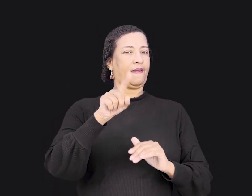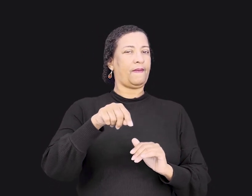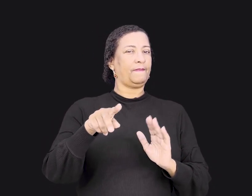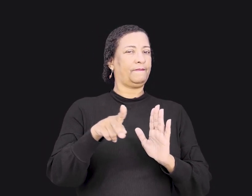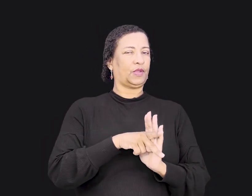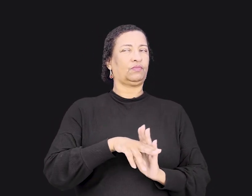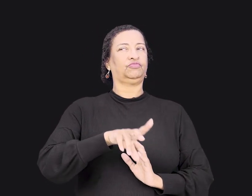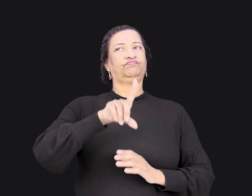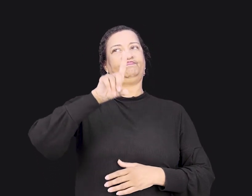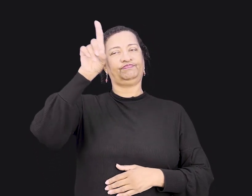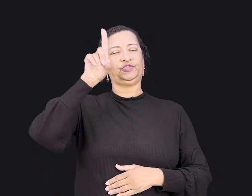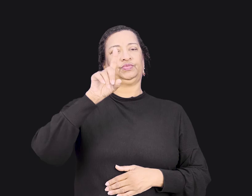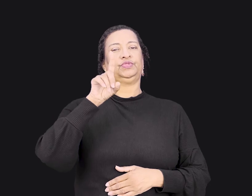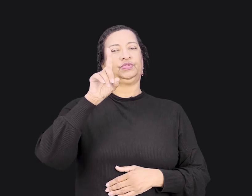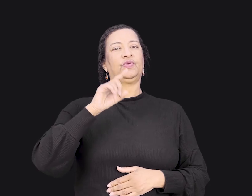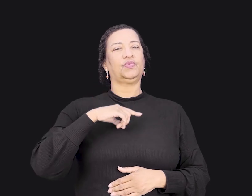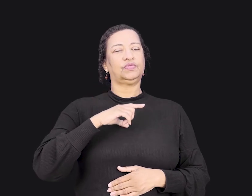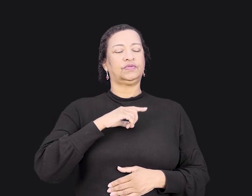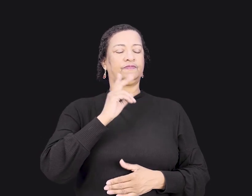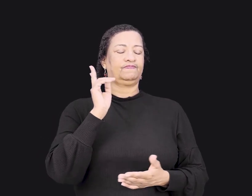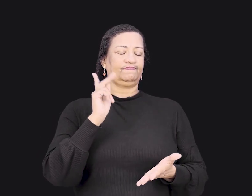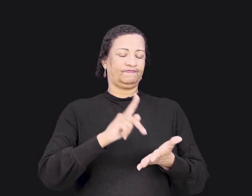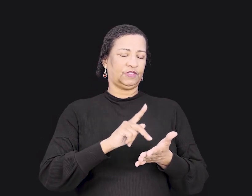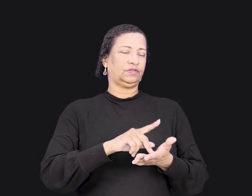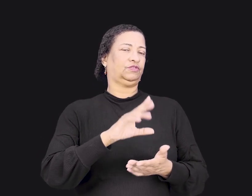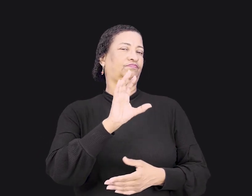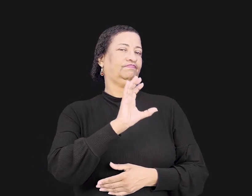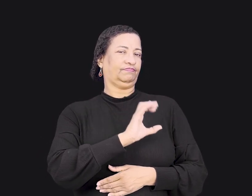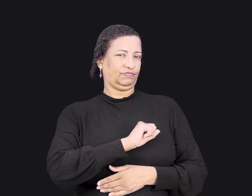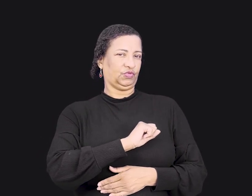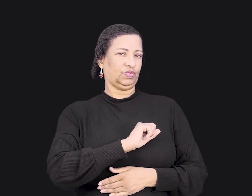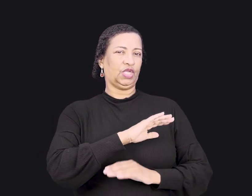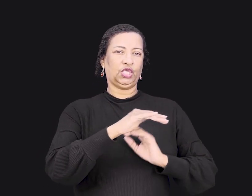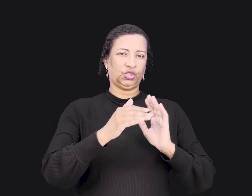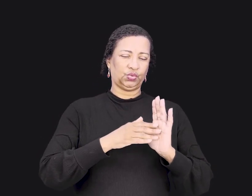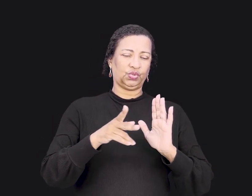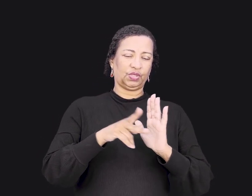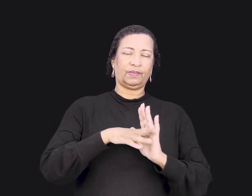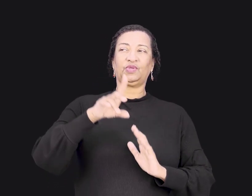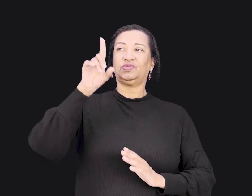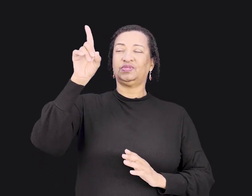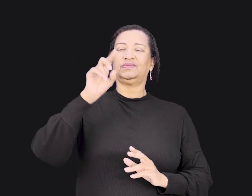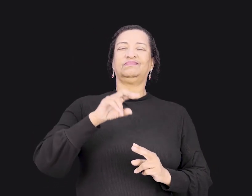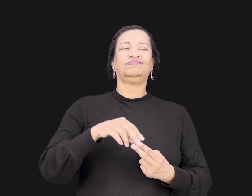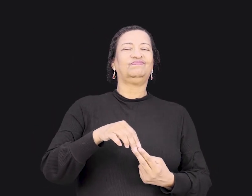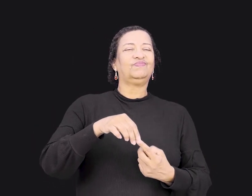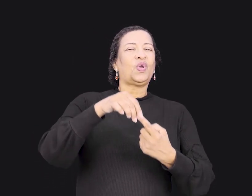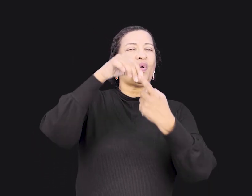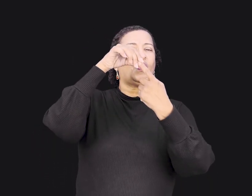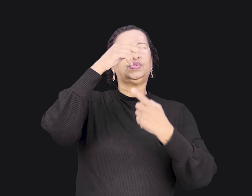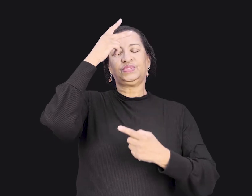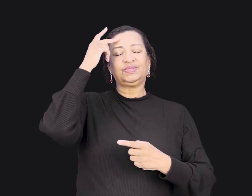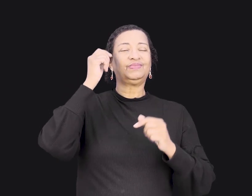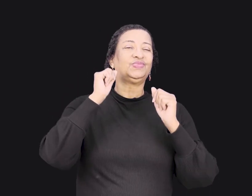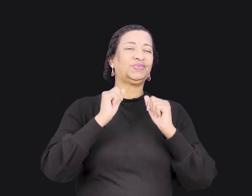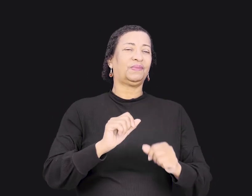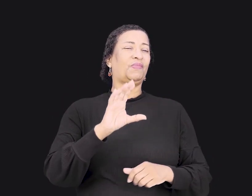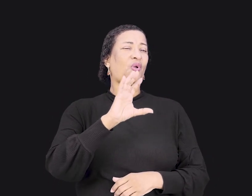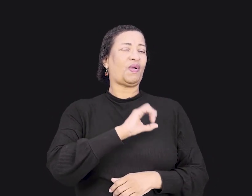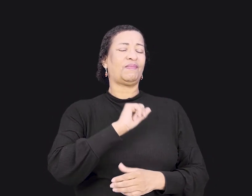Deus. Deus é a fonte do amor verdadeiro. Aquele que é de Deus é a única pessoa que pode amar realmente, porque o amor